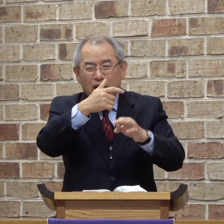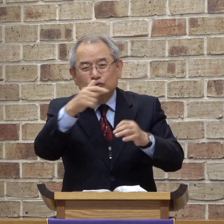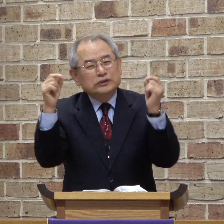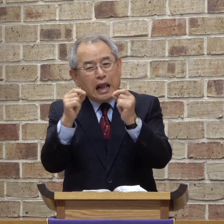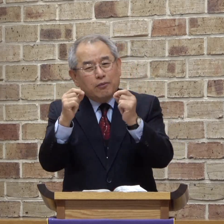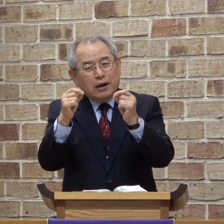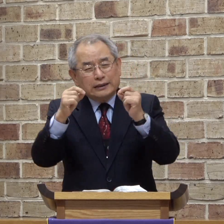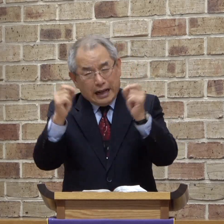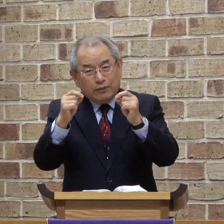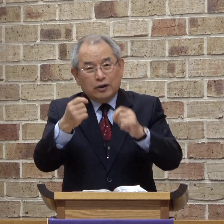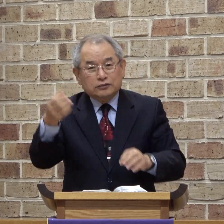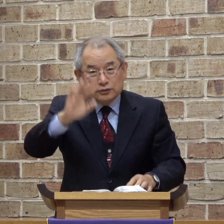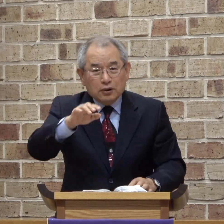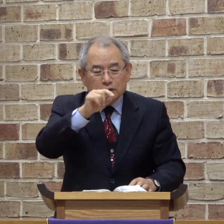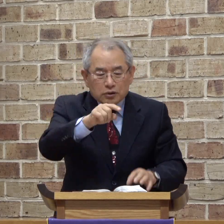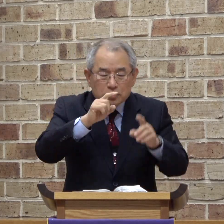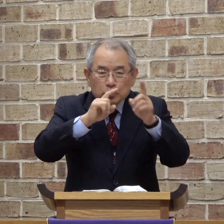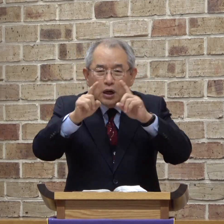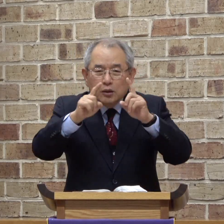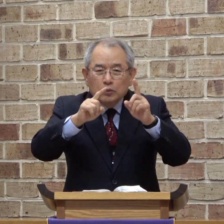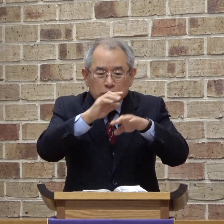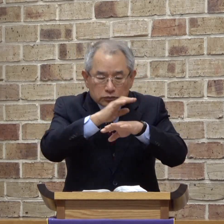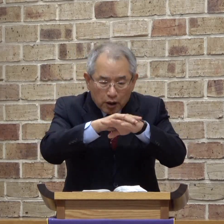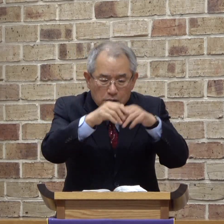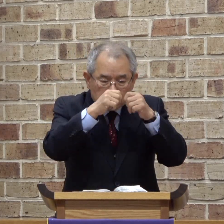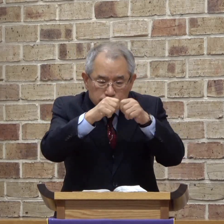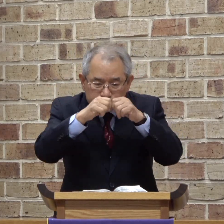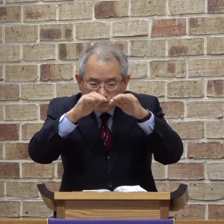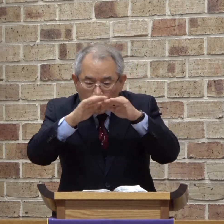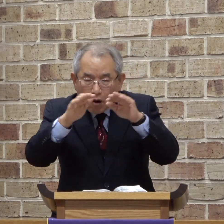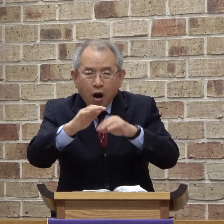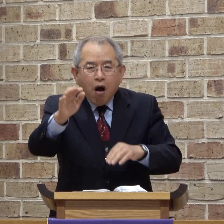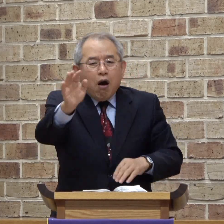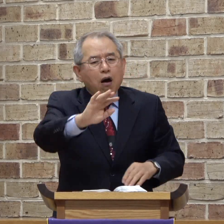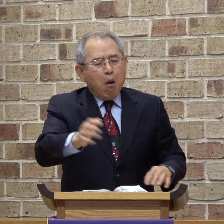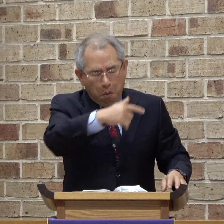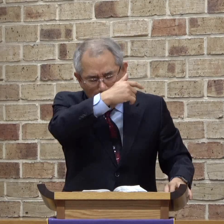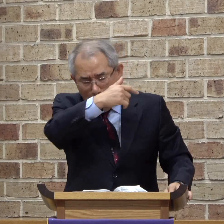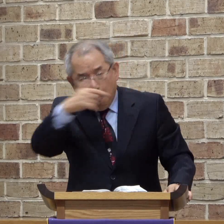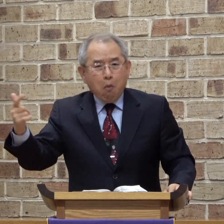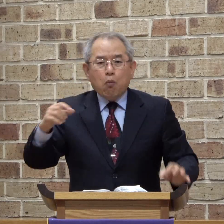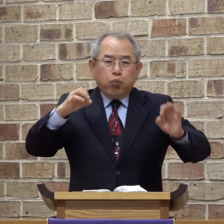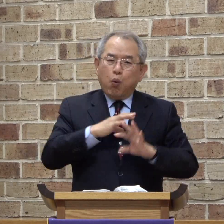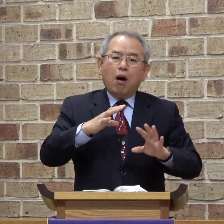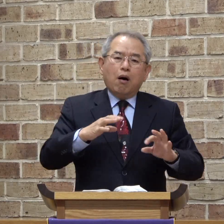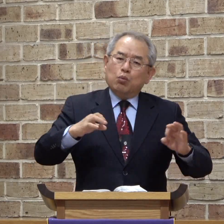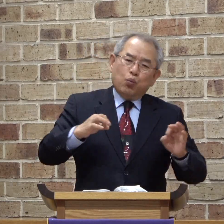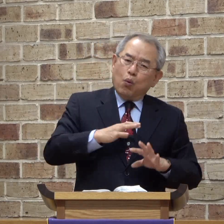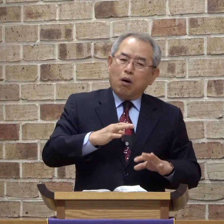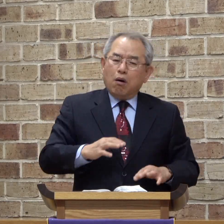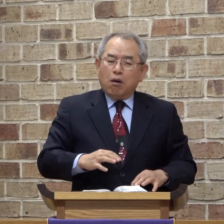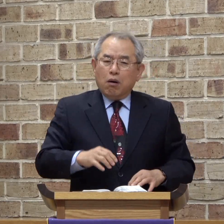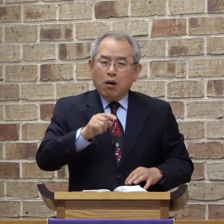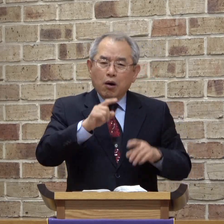그렇기에 우리 그리스도인이라면 꼭 암송해야 할 말씀이 있습니다.